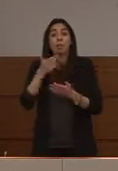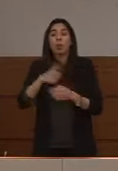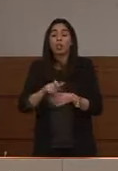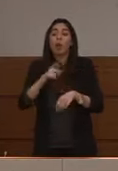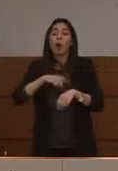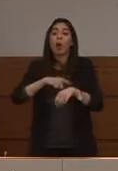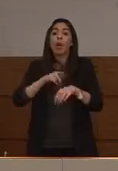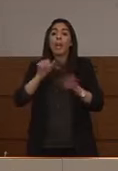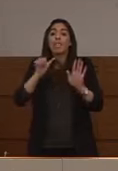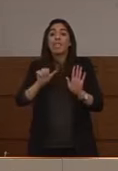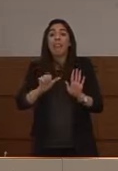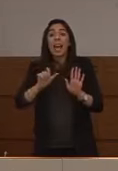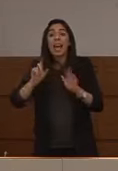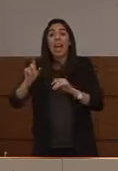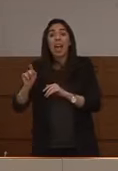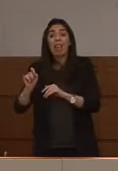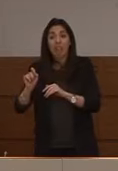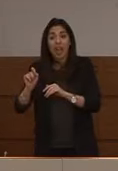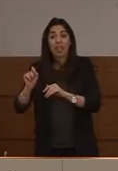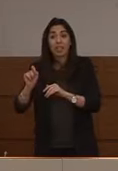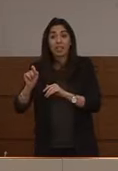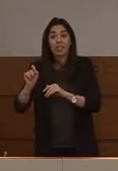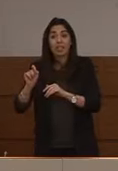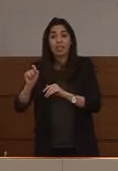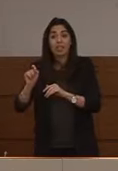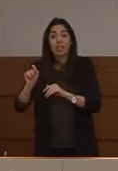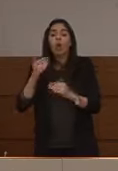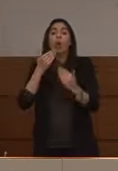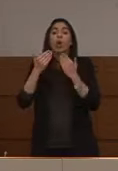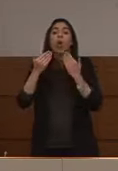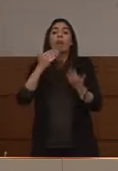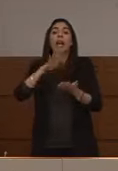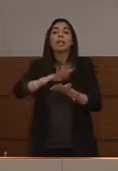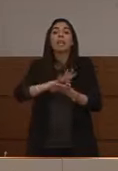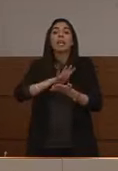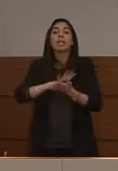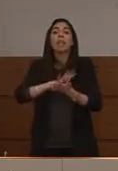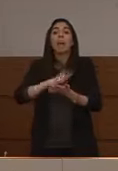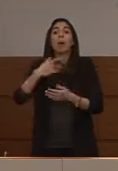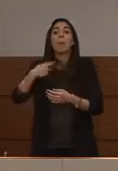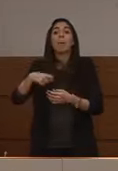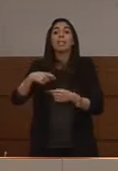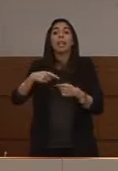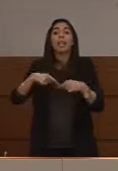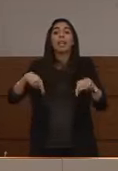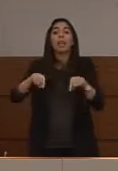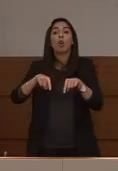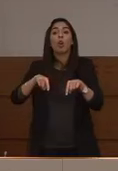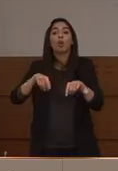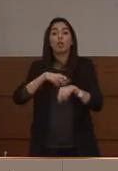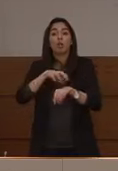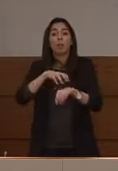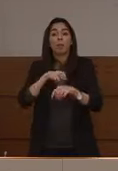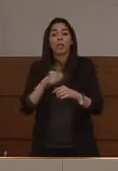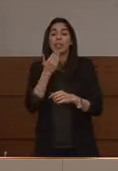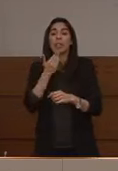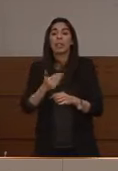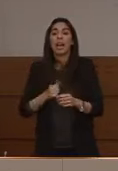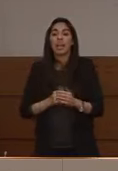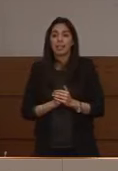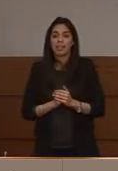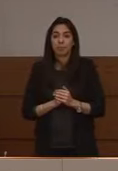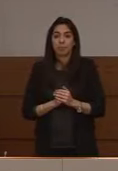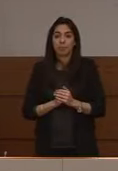20 ci sarà la presidenza per una conferenza stampa del presidente del consiglio dei ministri grazie